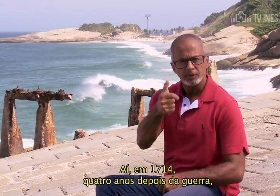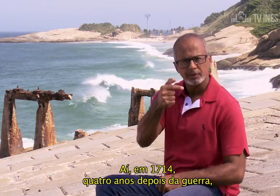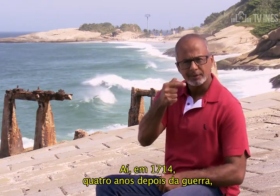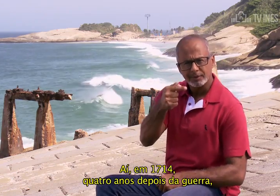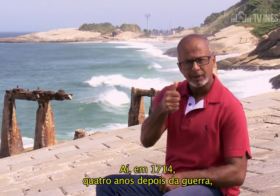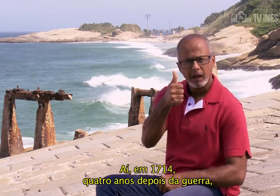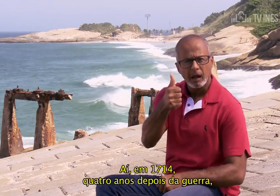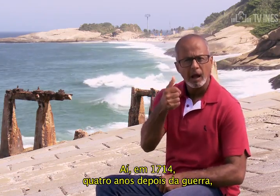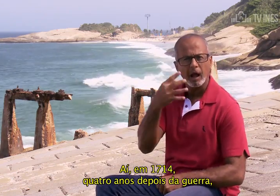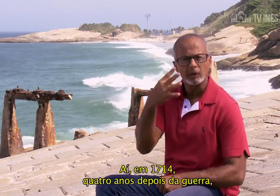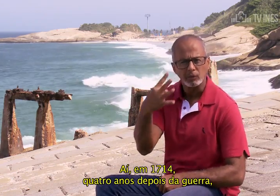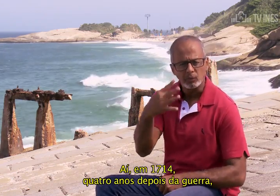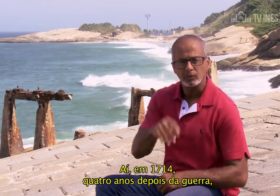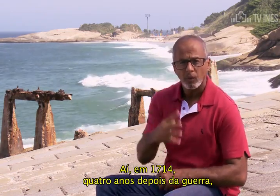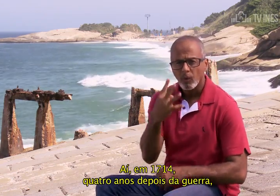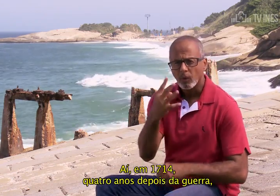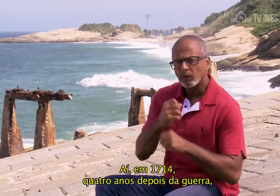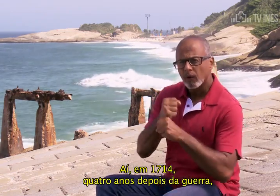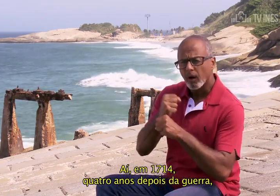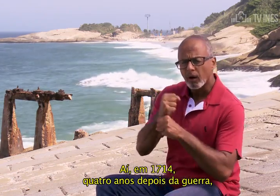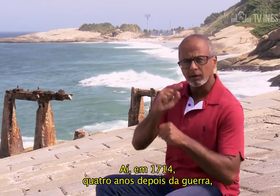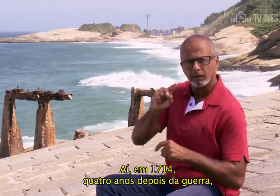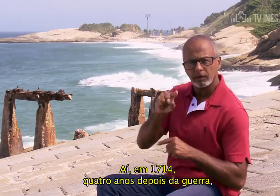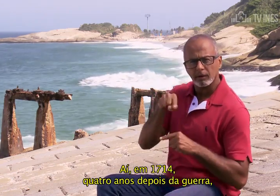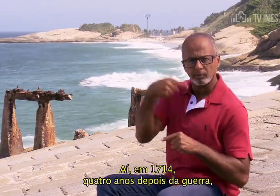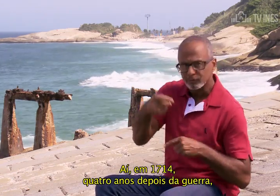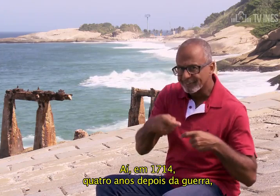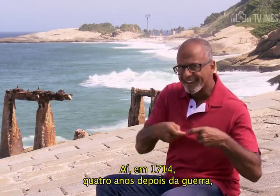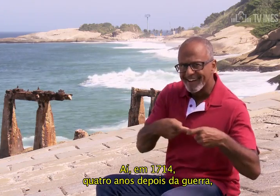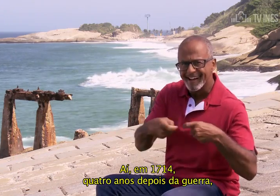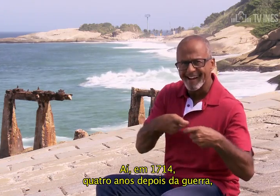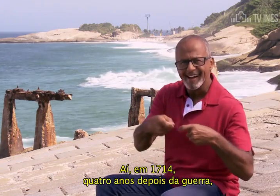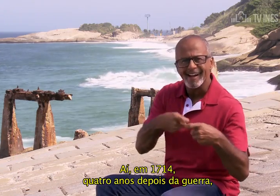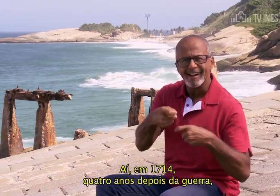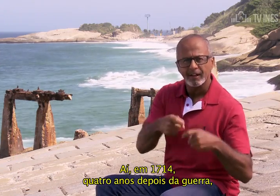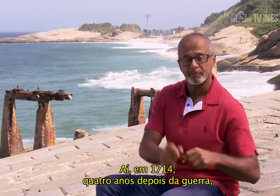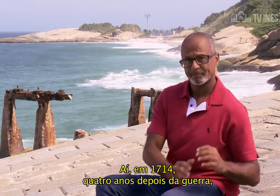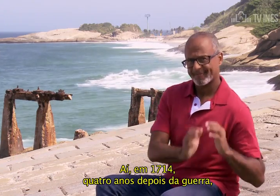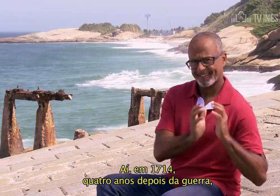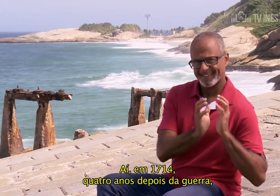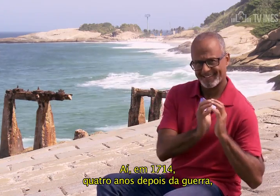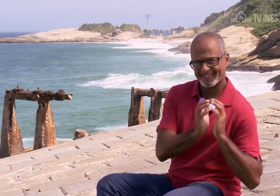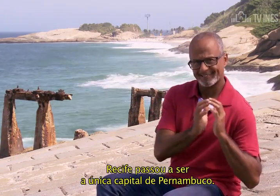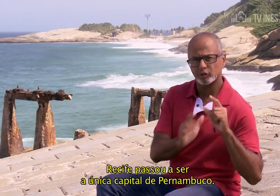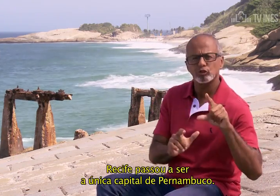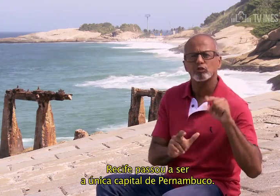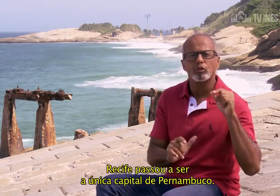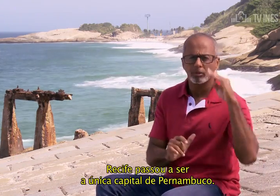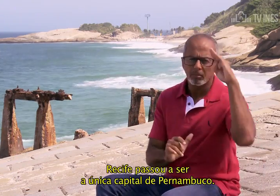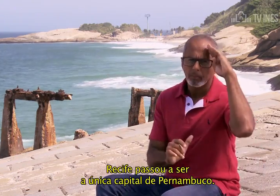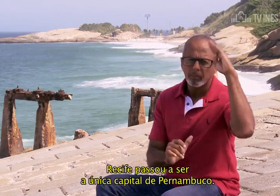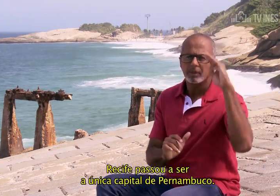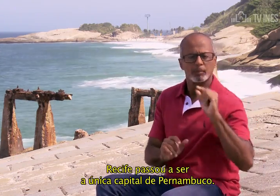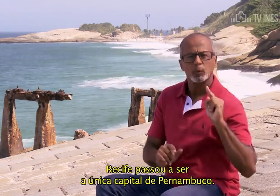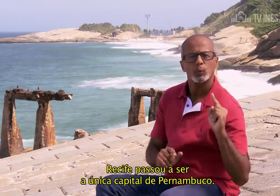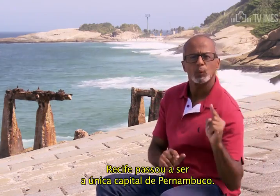Aí, em 1714, 4 anos depois da guerra, Recife passou a